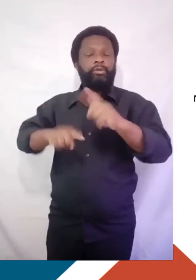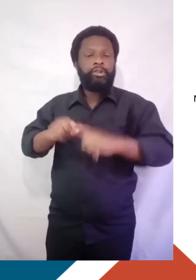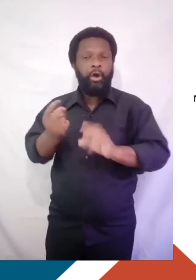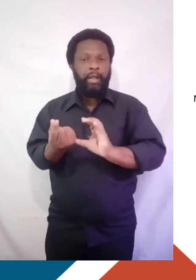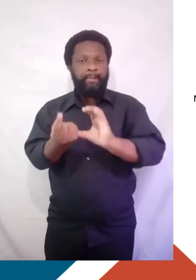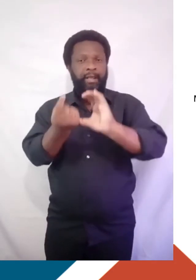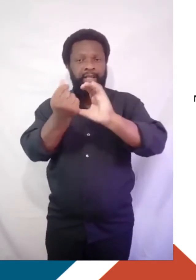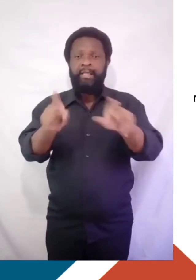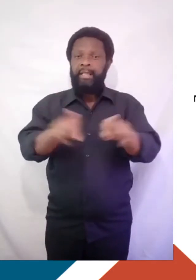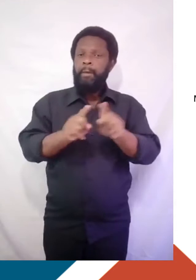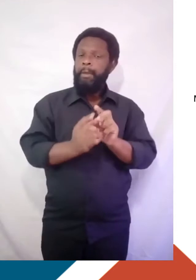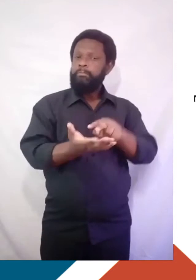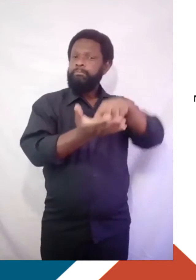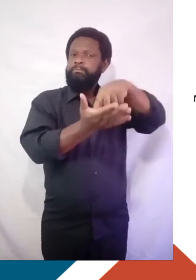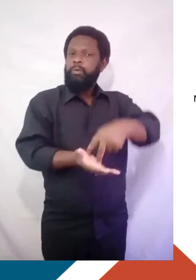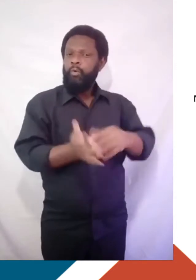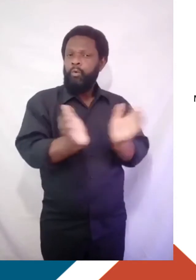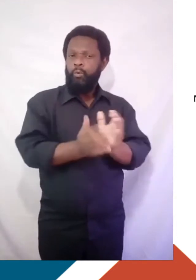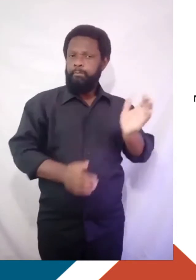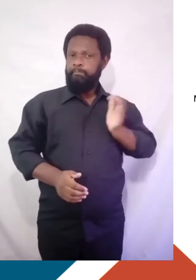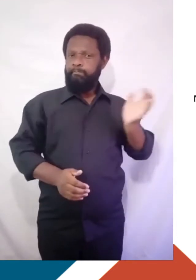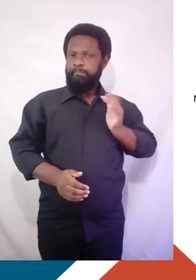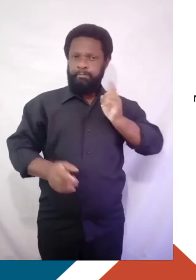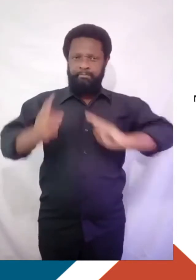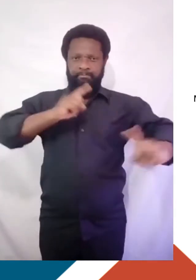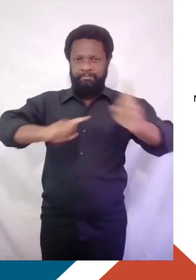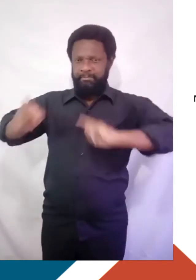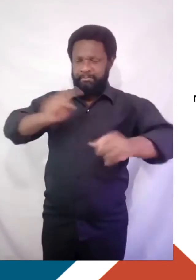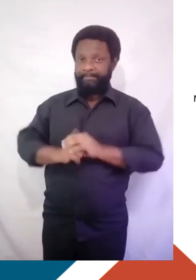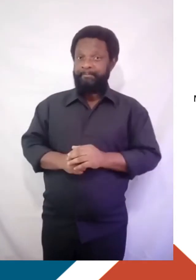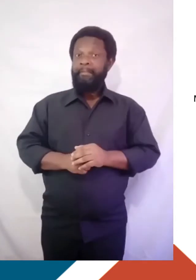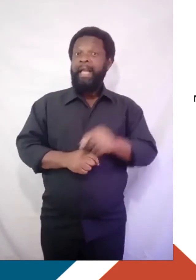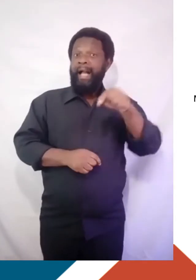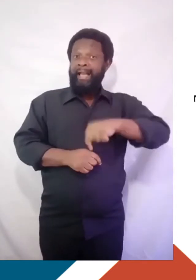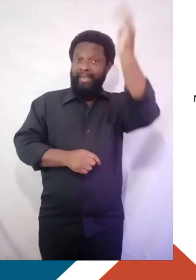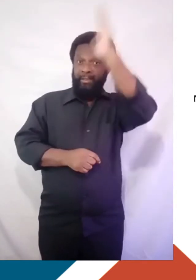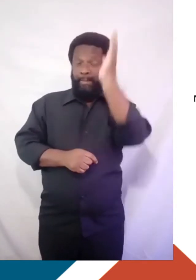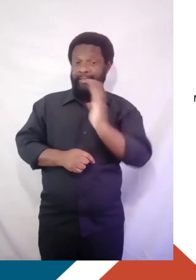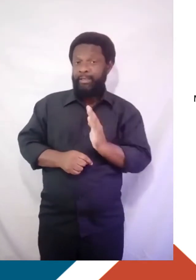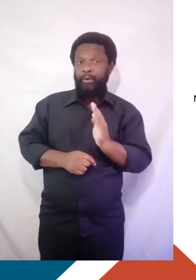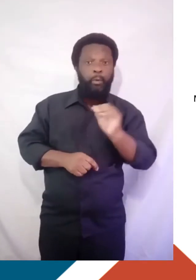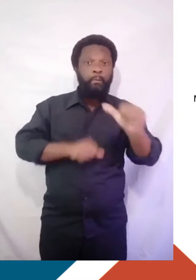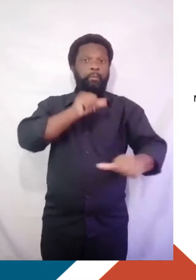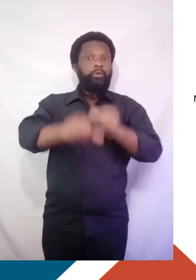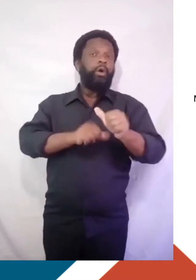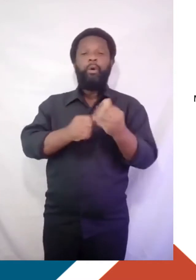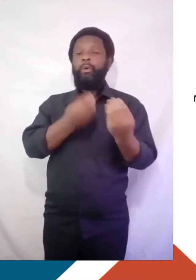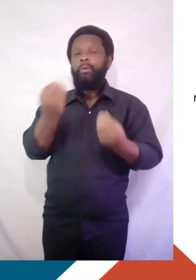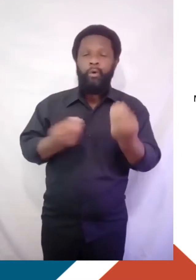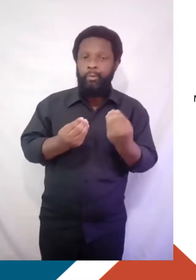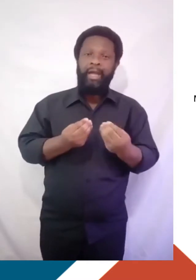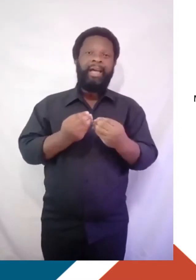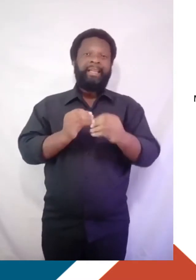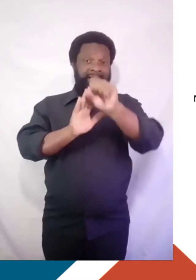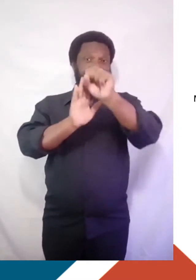e o estabelecimento da burguesia como classe dominante. Já no Brasil, as grandes mudanças se desenrolaram